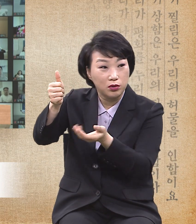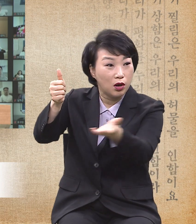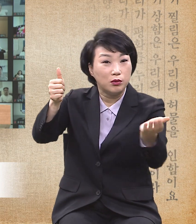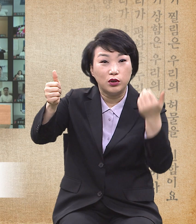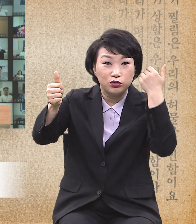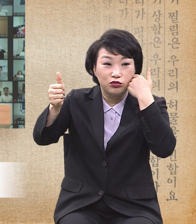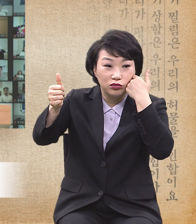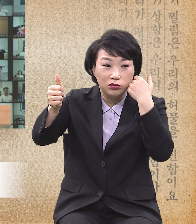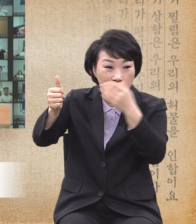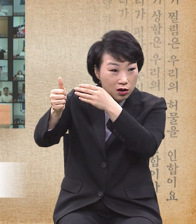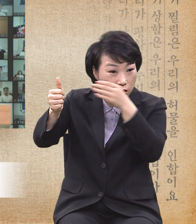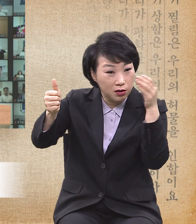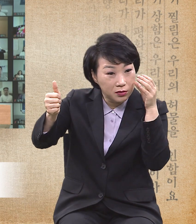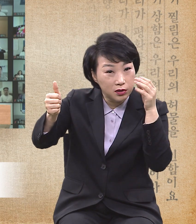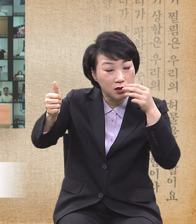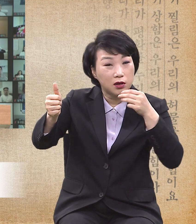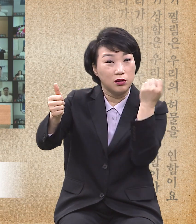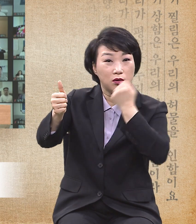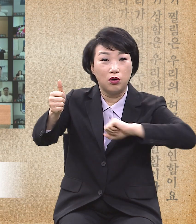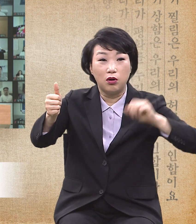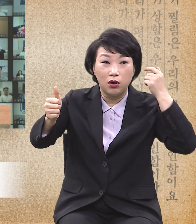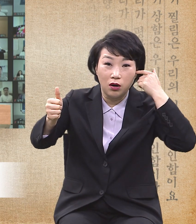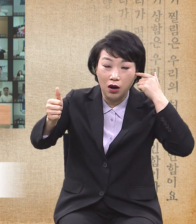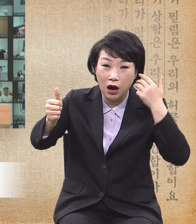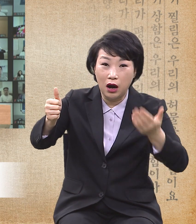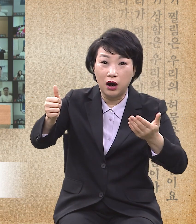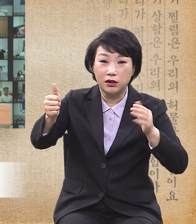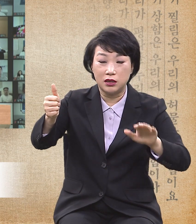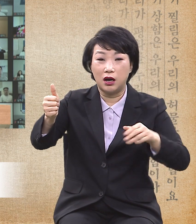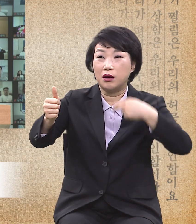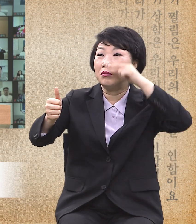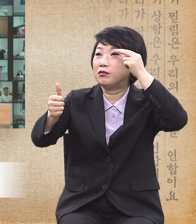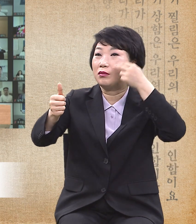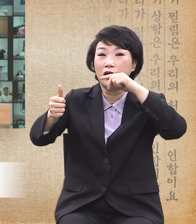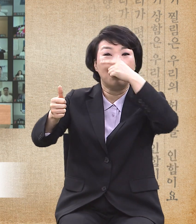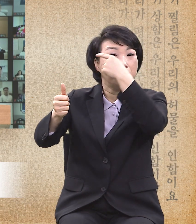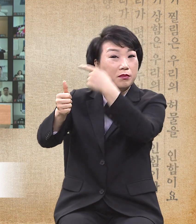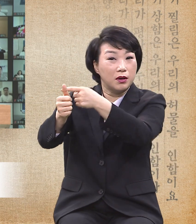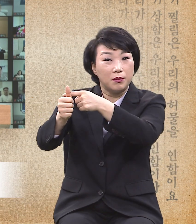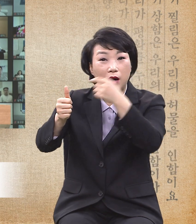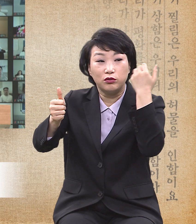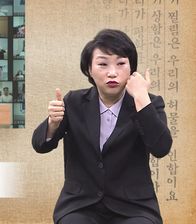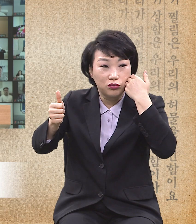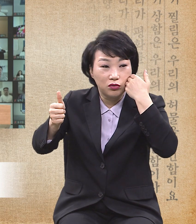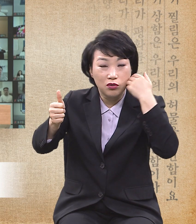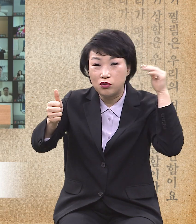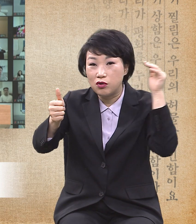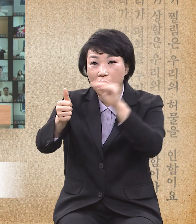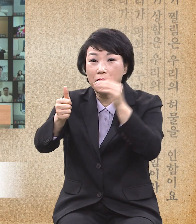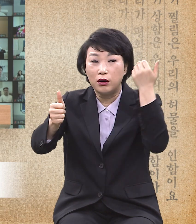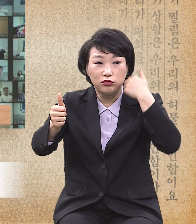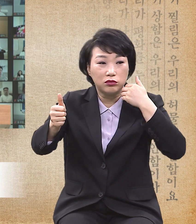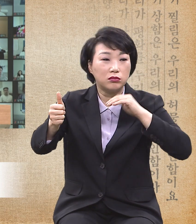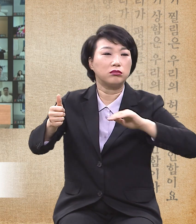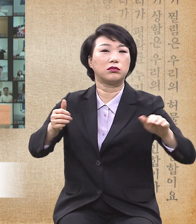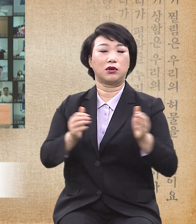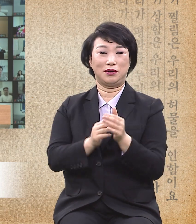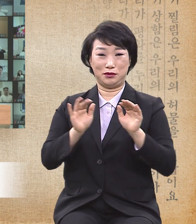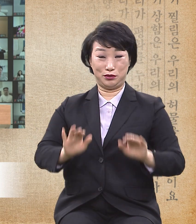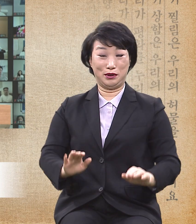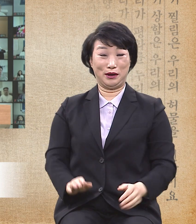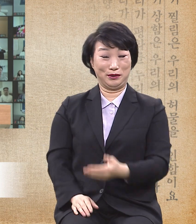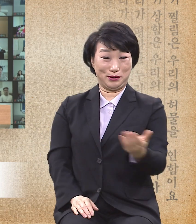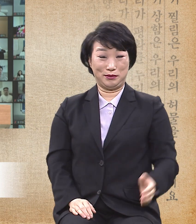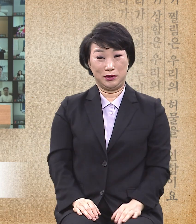감히 누가 거역하며 비방하며 회방할 자 있겠는가? 근데